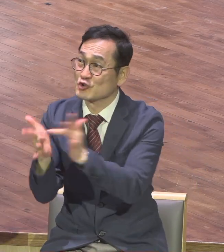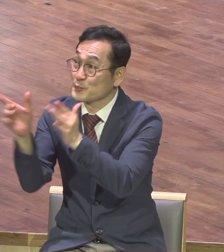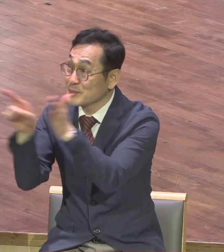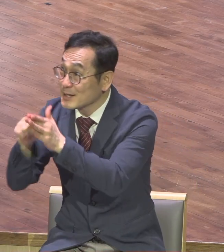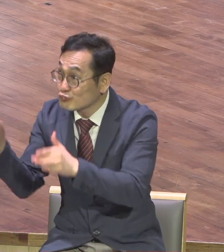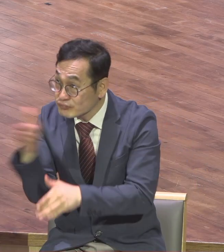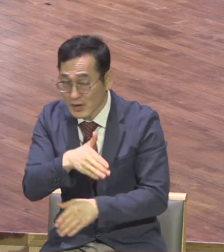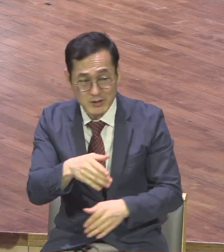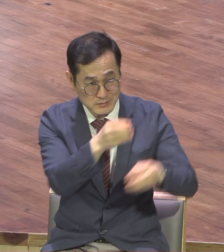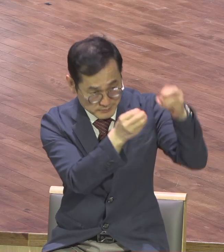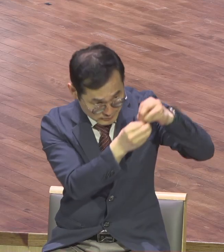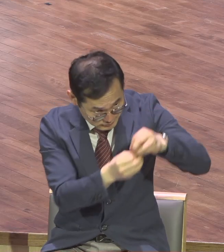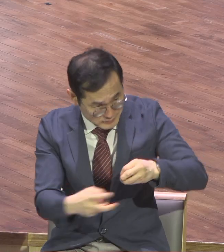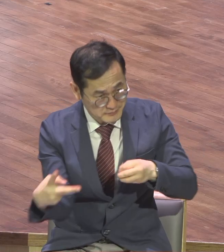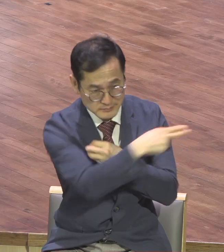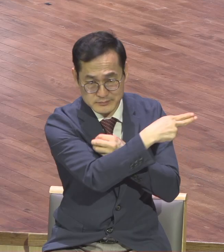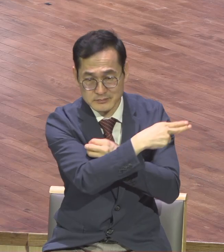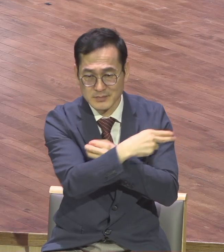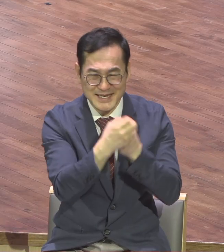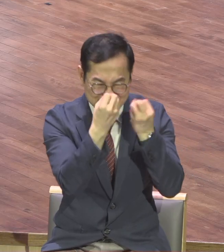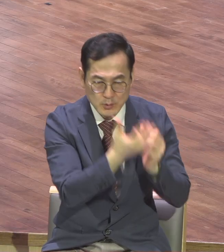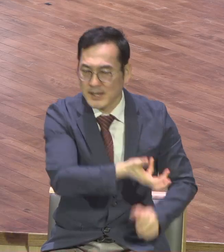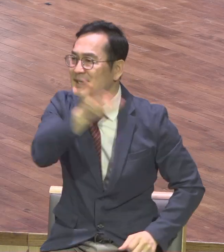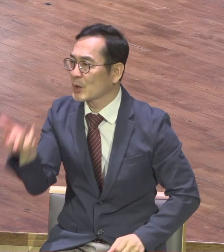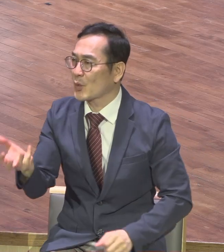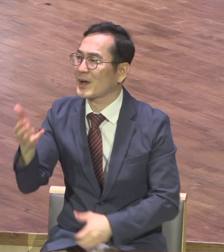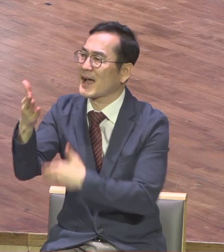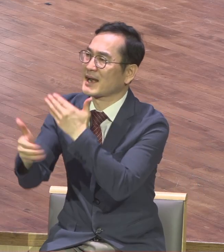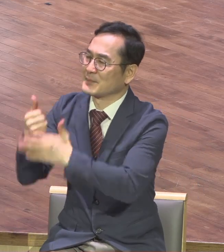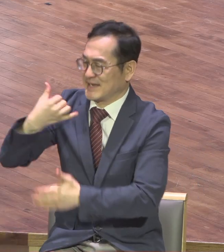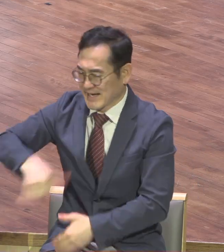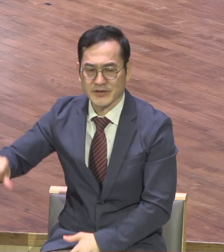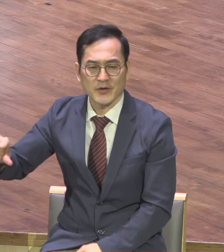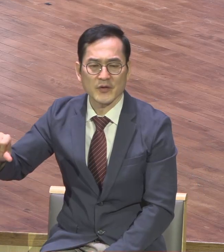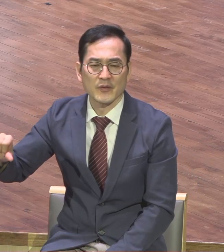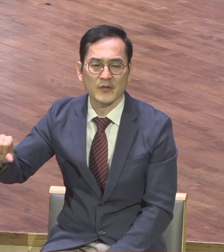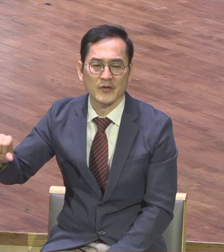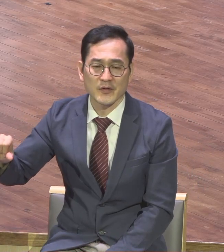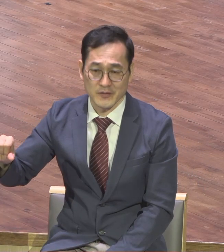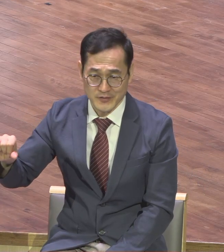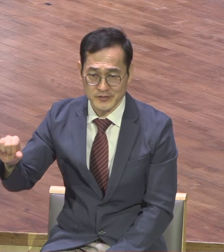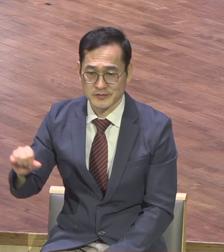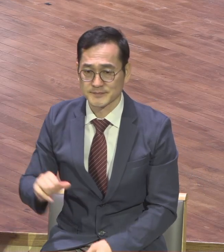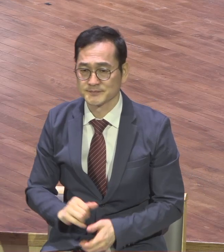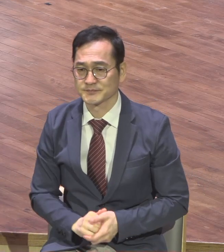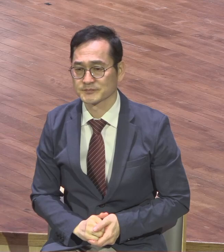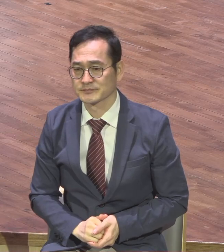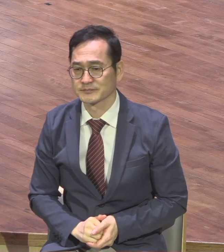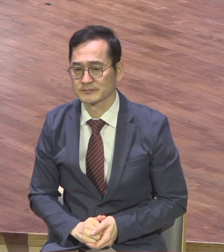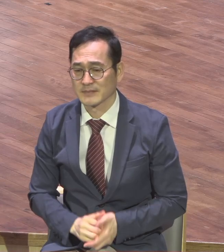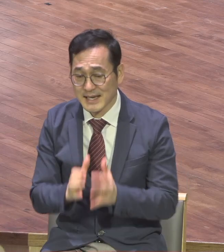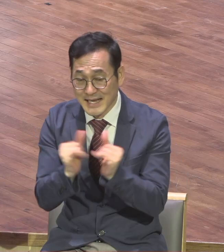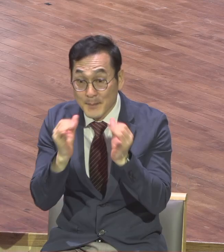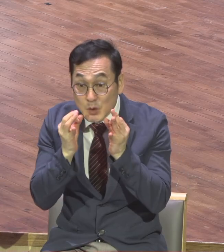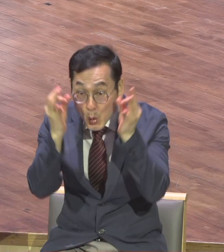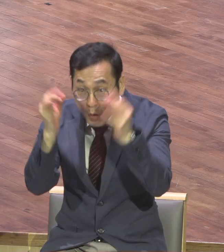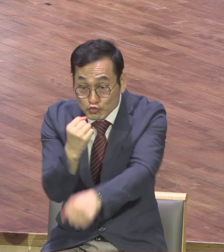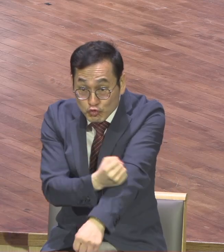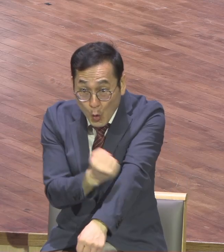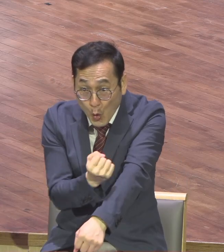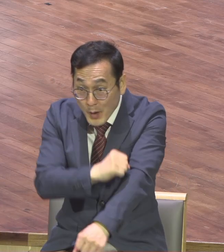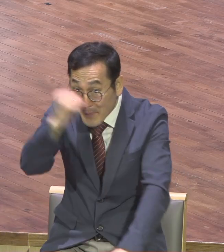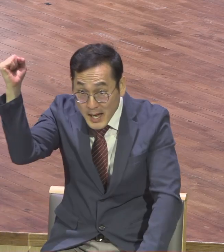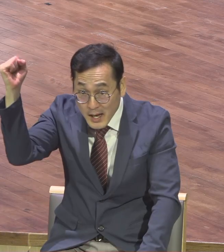여러분은 재창조된 것입니다. 재창조. 그것도 어떤 인간의 노력을 대해진 게 아니에요.